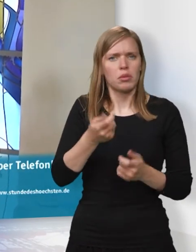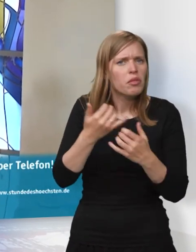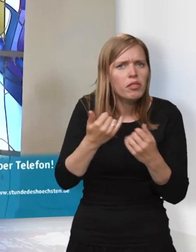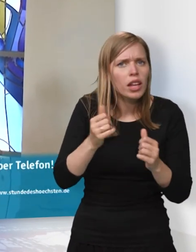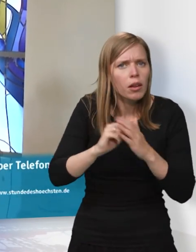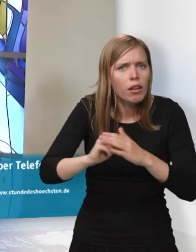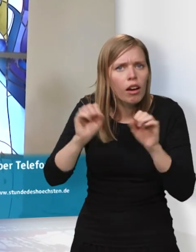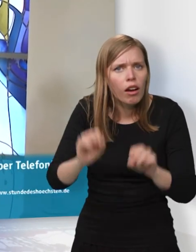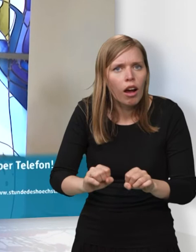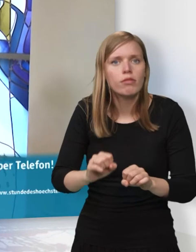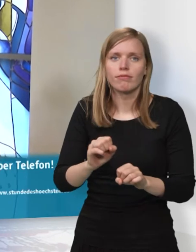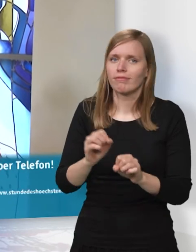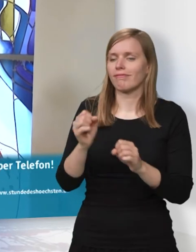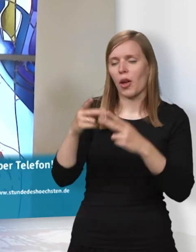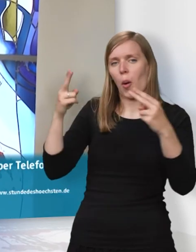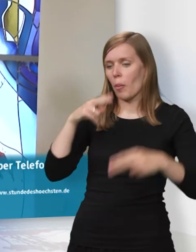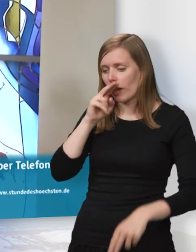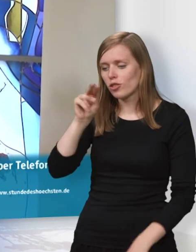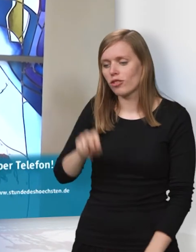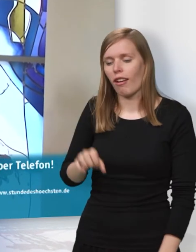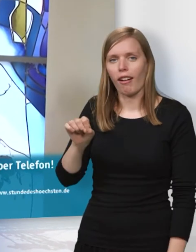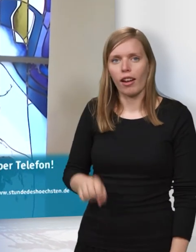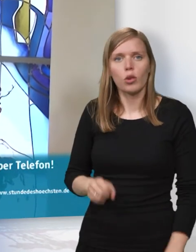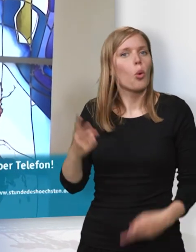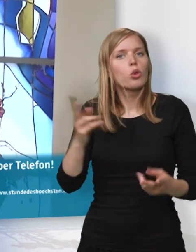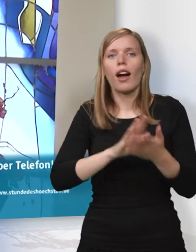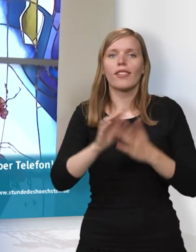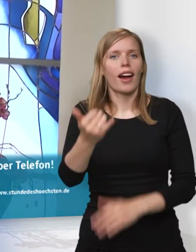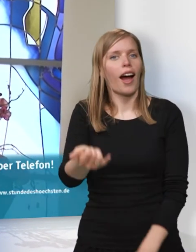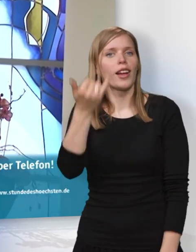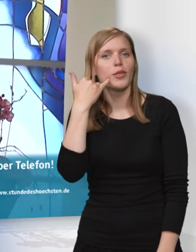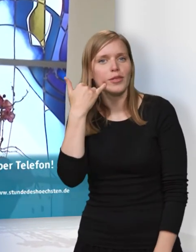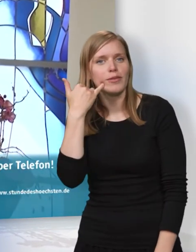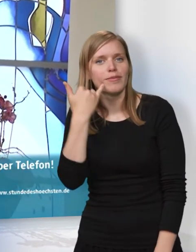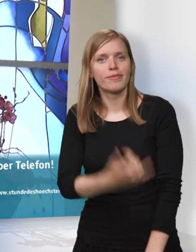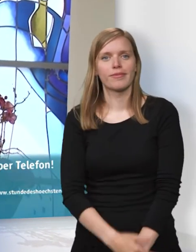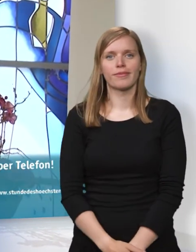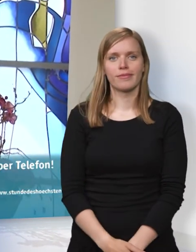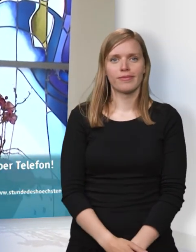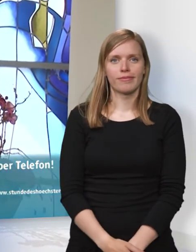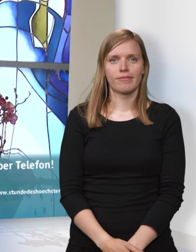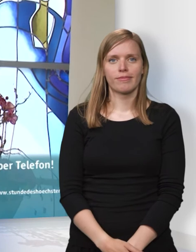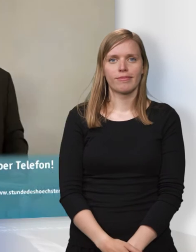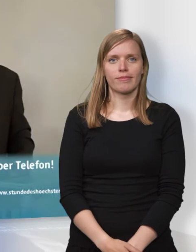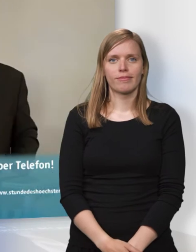können, erfahren Sie auch über unsere Homepage oder rufen Sie uns an im Zuschauerbüro.